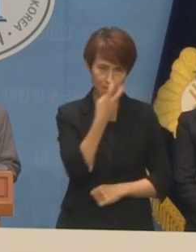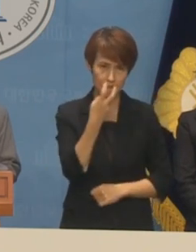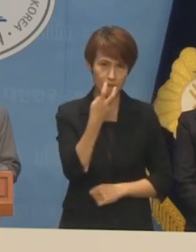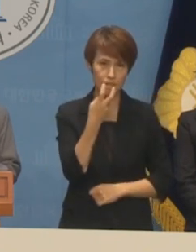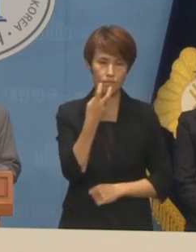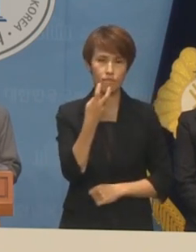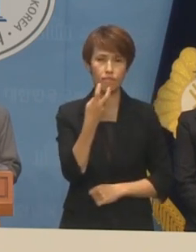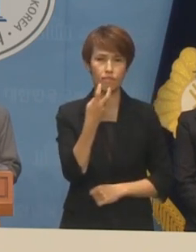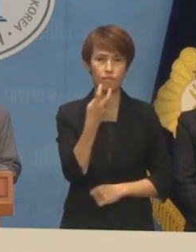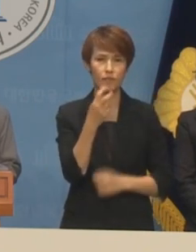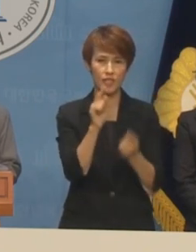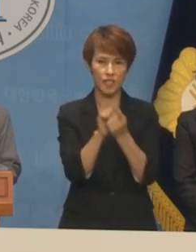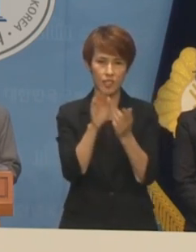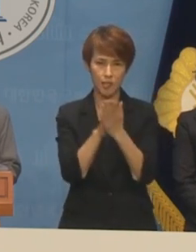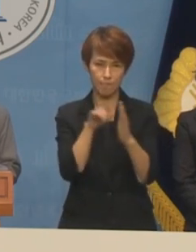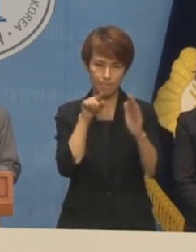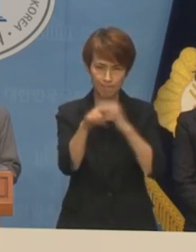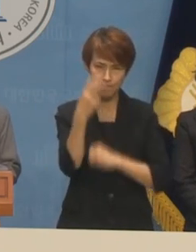직권재심